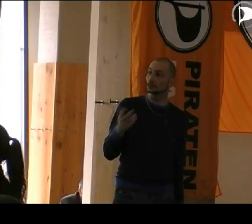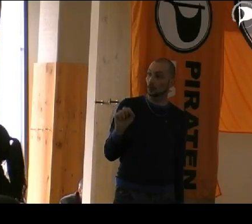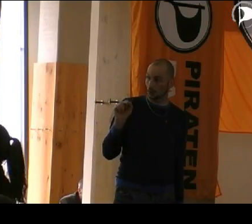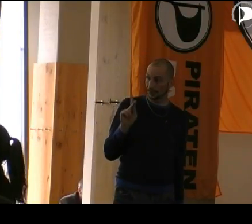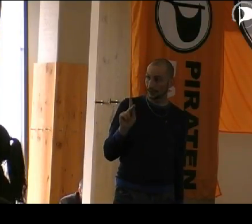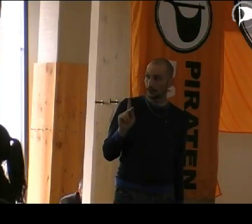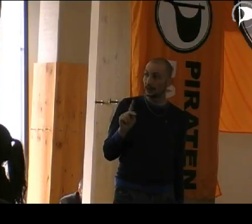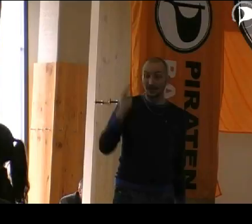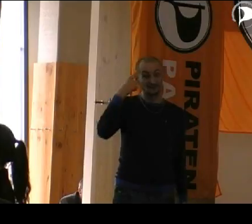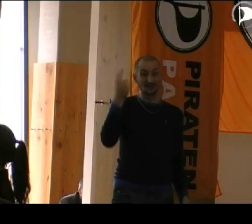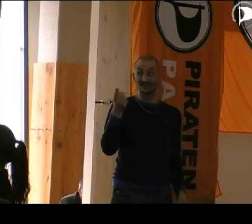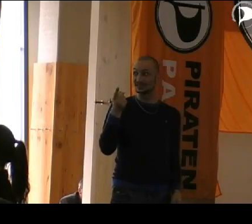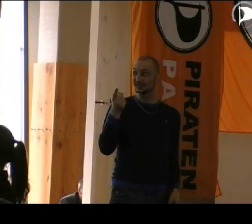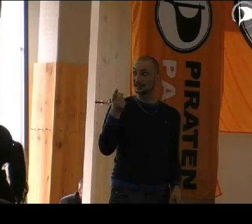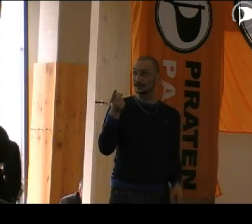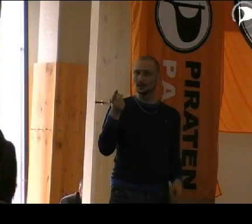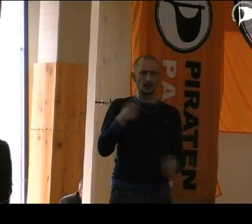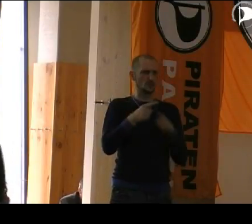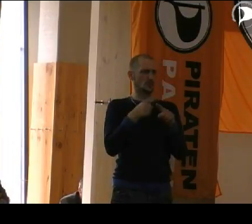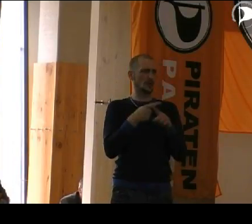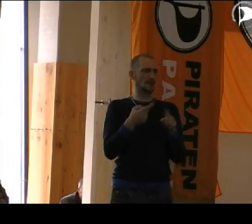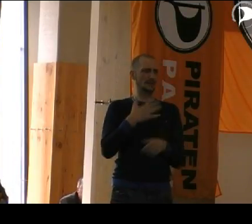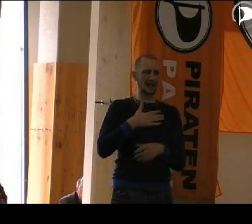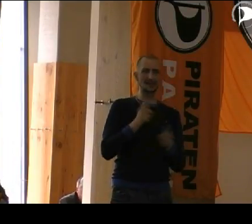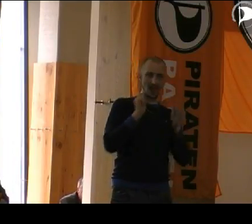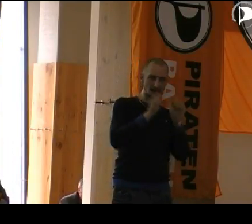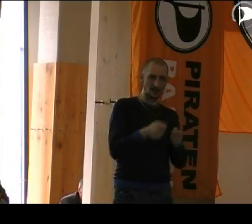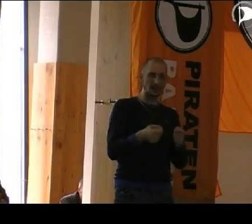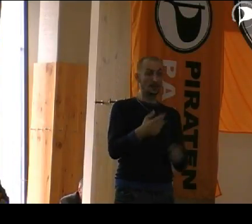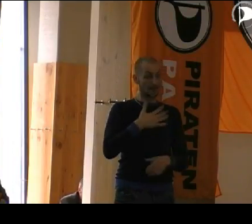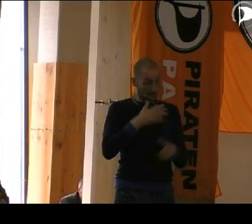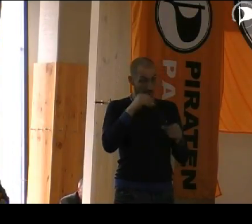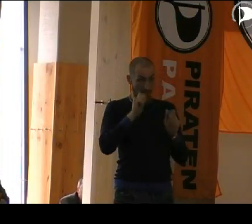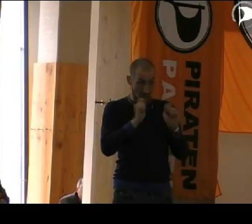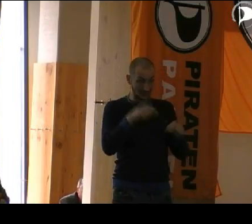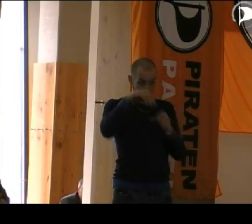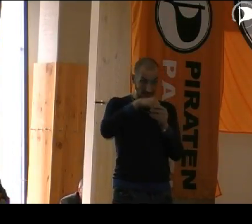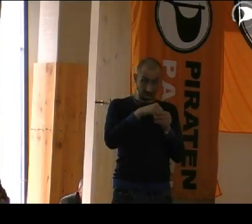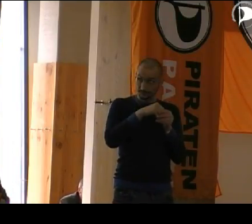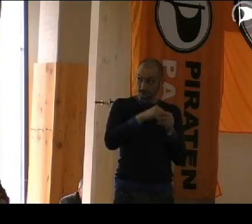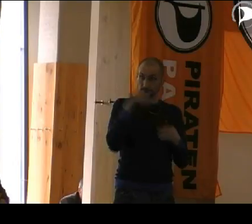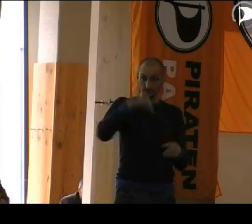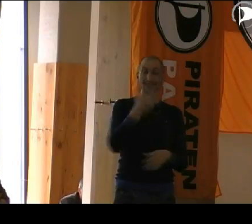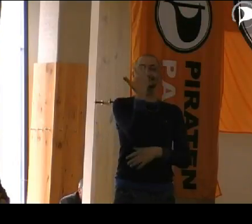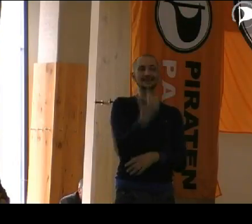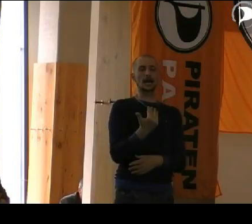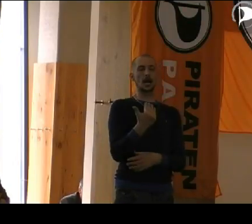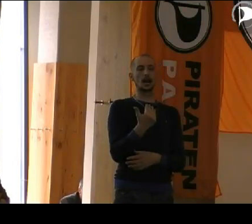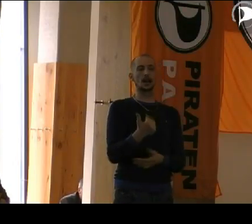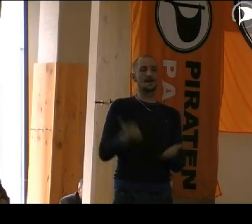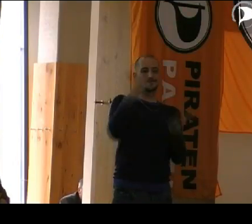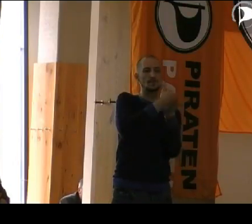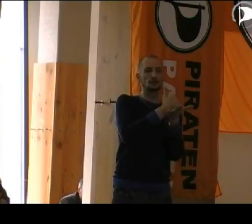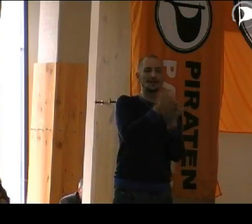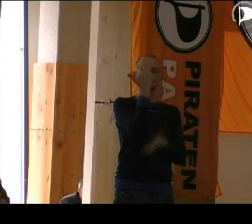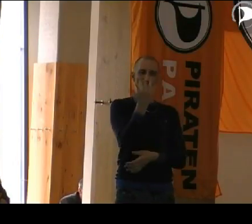die regierung beantragt hat der die zahl der baustellen mitglieder nach oben offen lässt